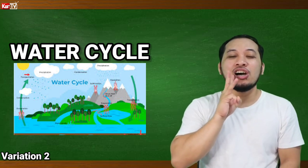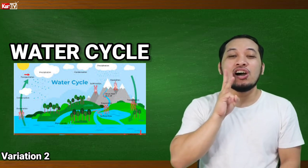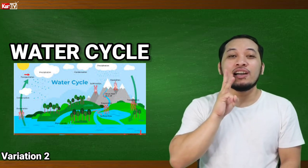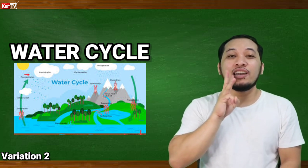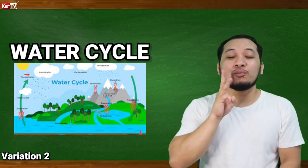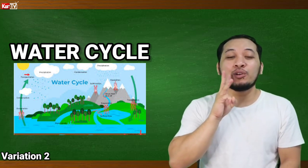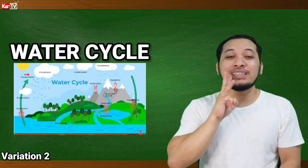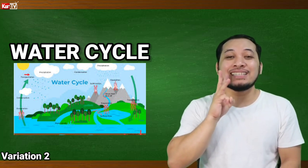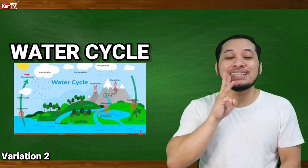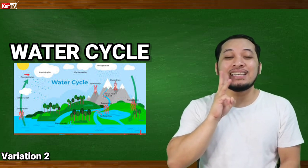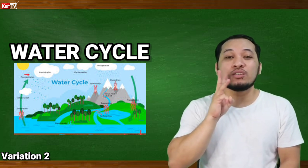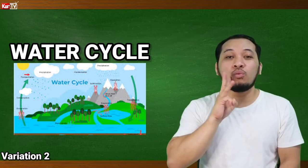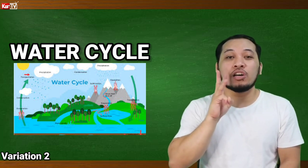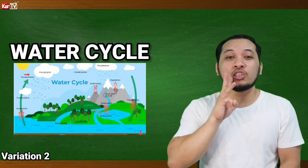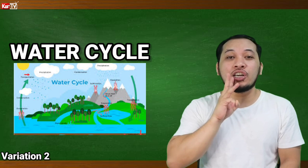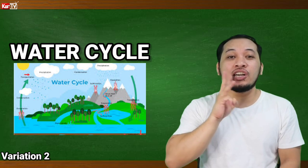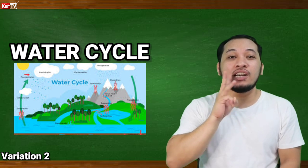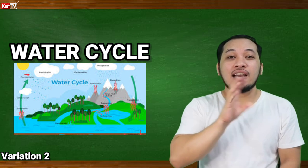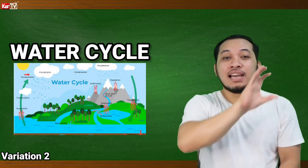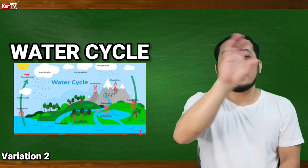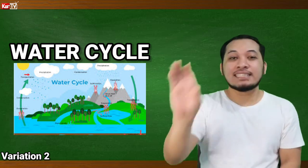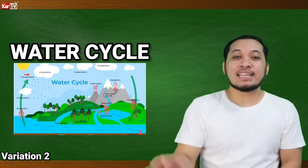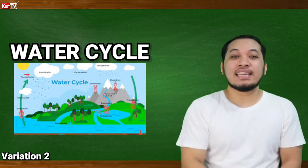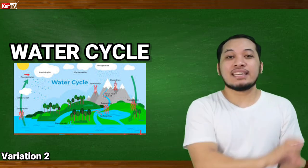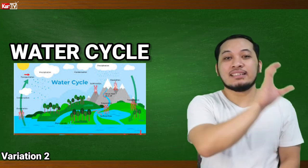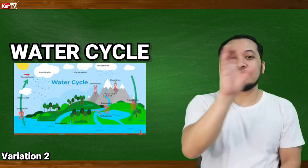ganito po natin isisenyas water cycle